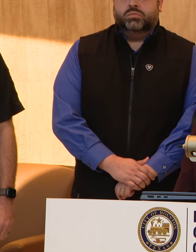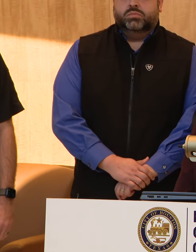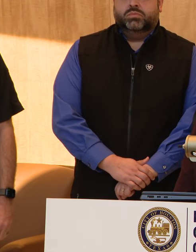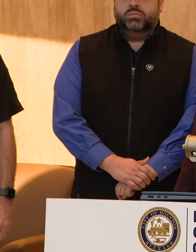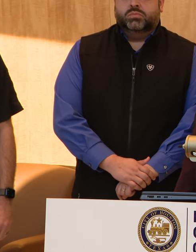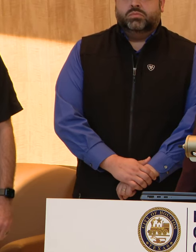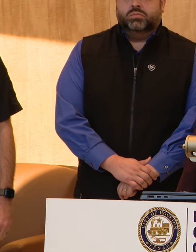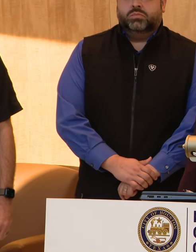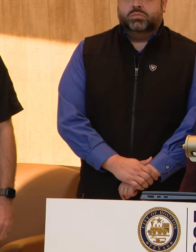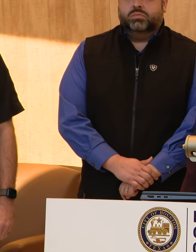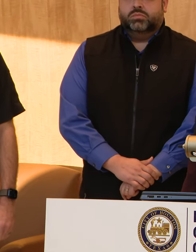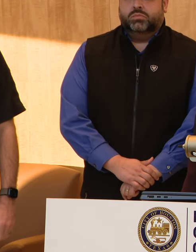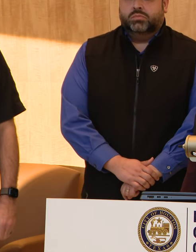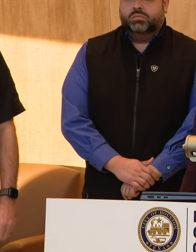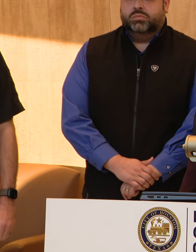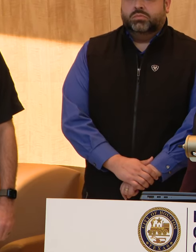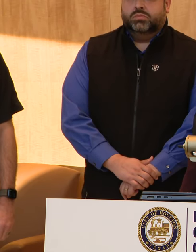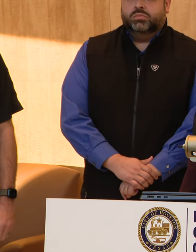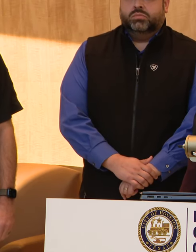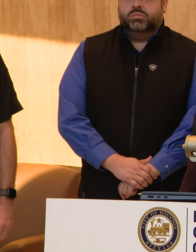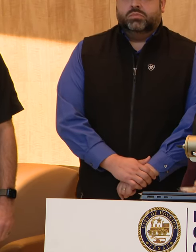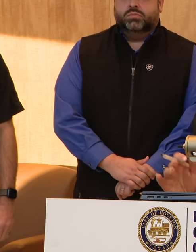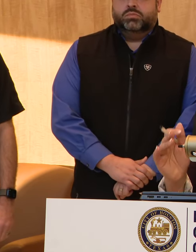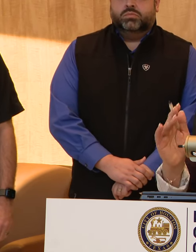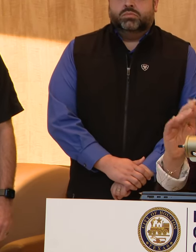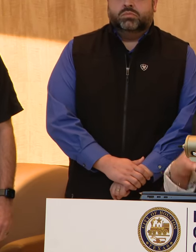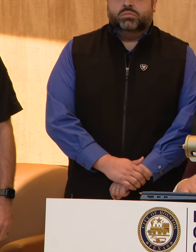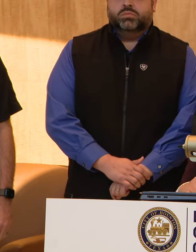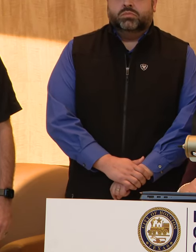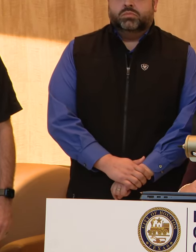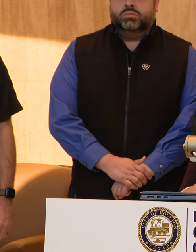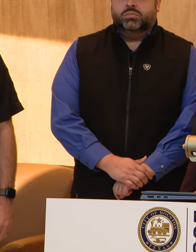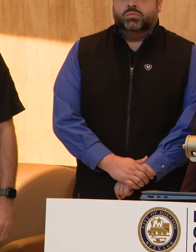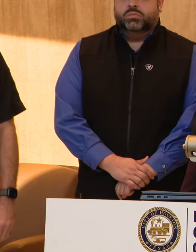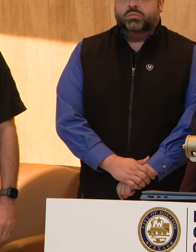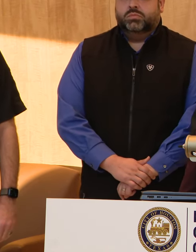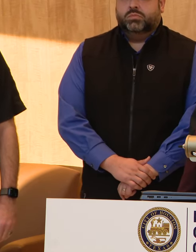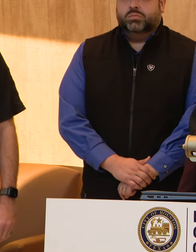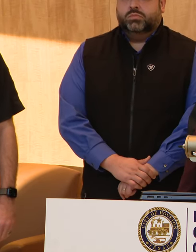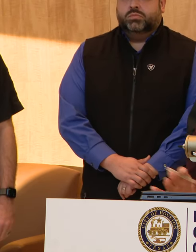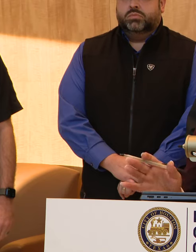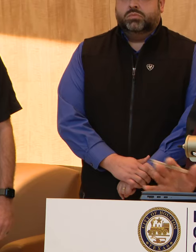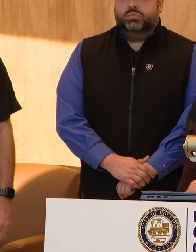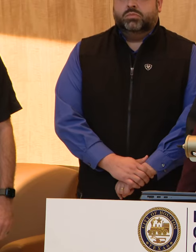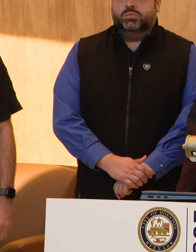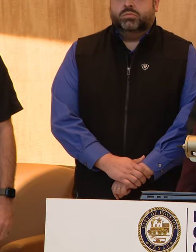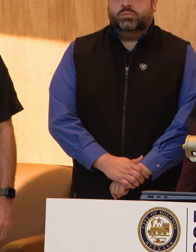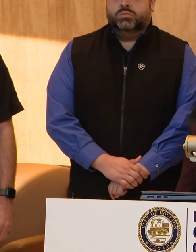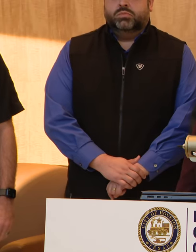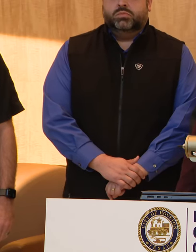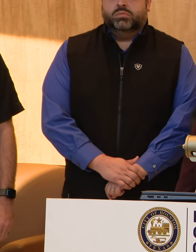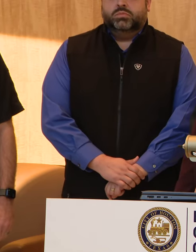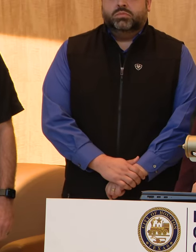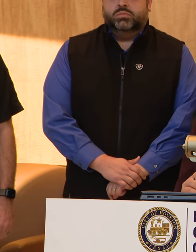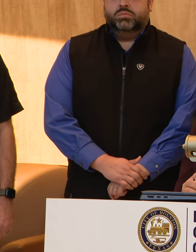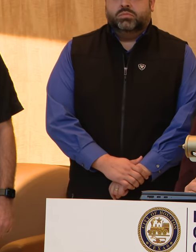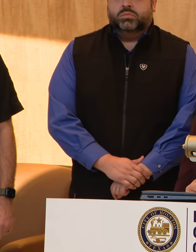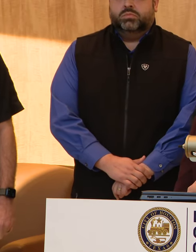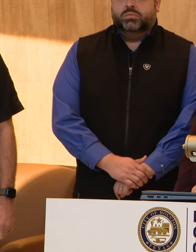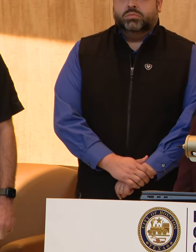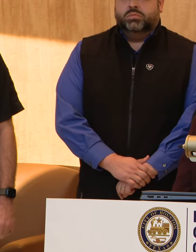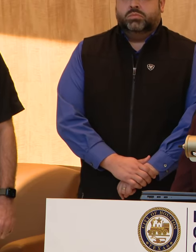muy peligrosas las carreteras. Las temperaturas van a volver a congelarse esta noche y toda esa nieve va a